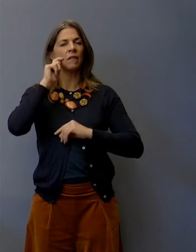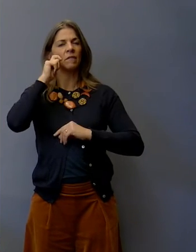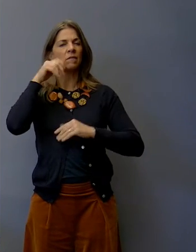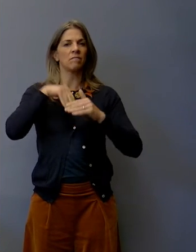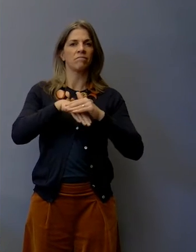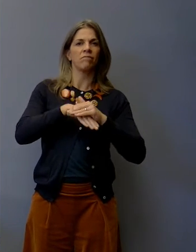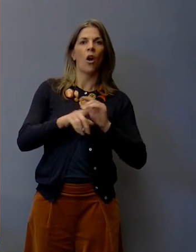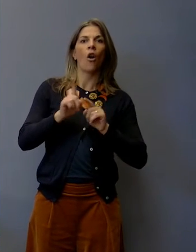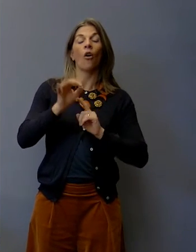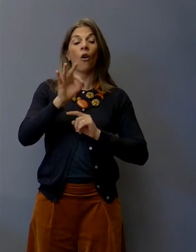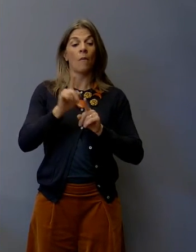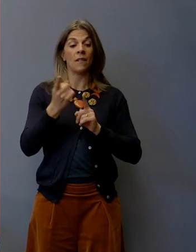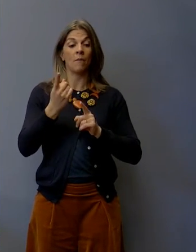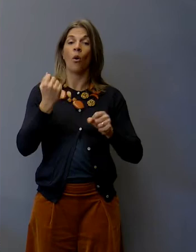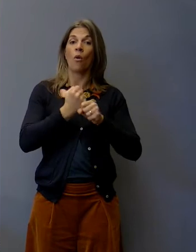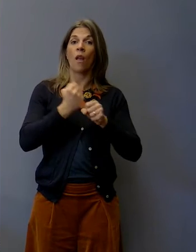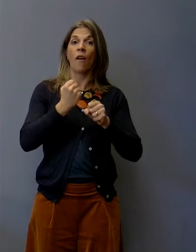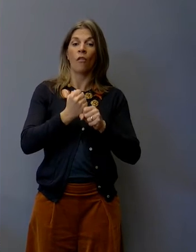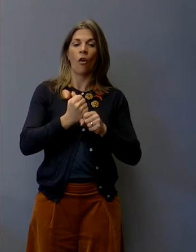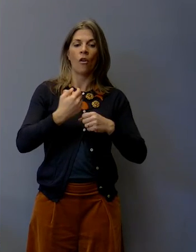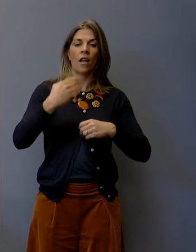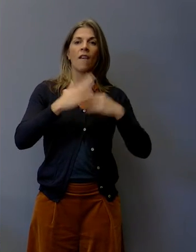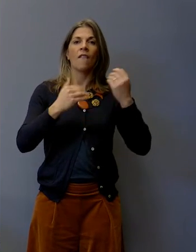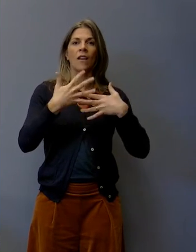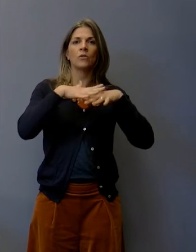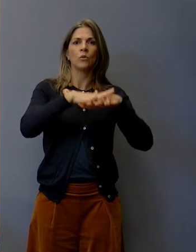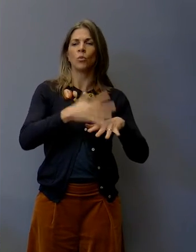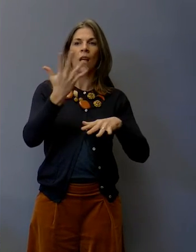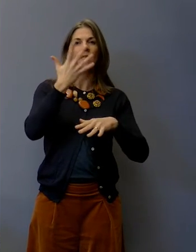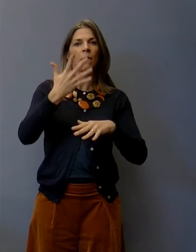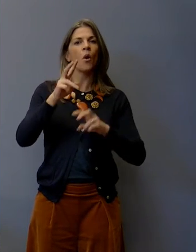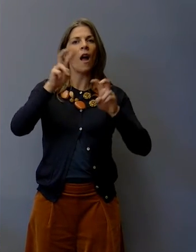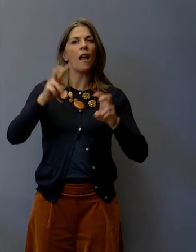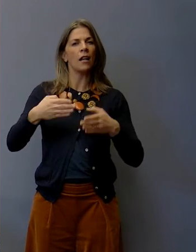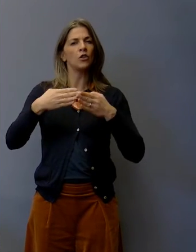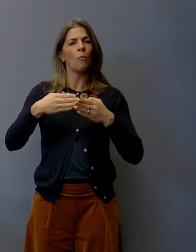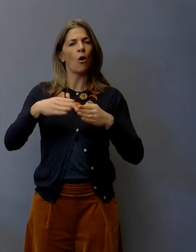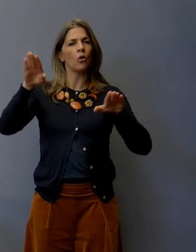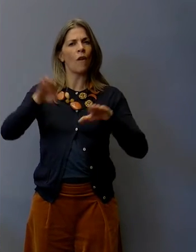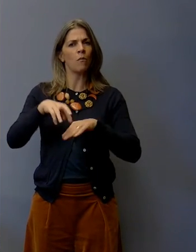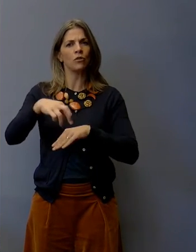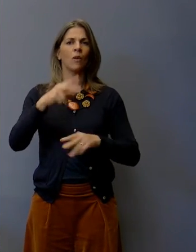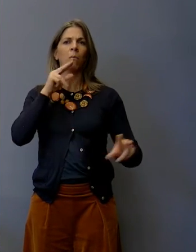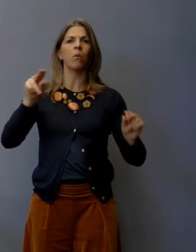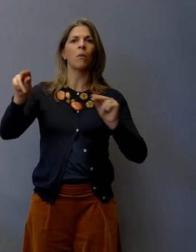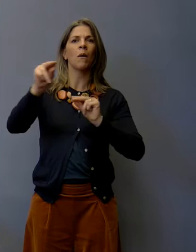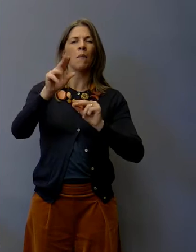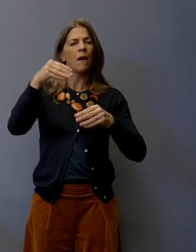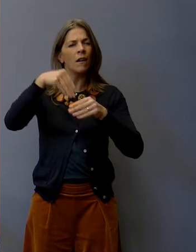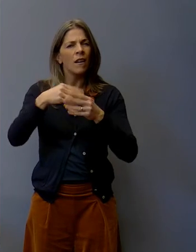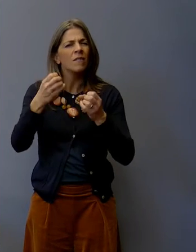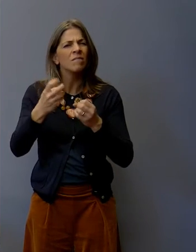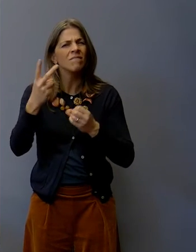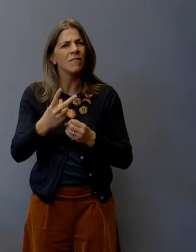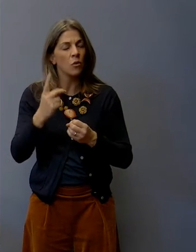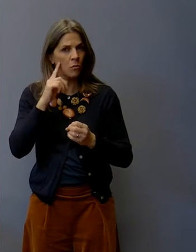infrastrutture magari parlando di retroporto in valpolcevera non sapendo fatto di che cosa si stia parlando ed auspico che